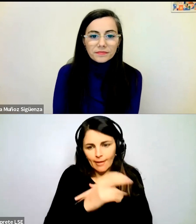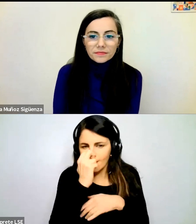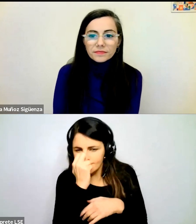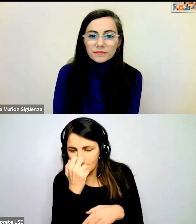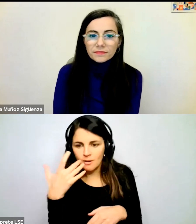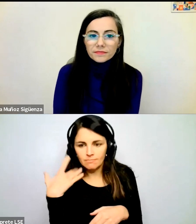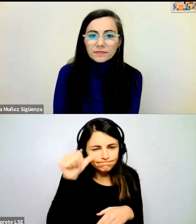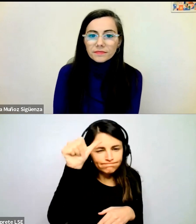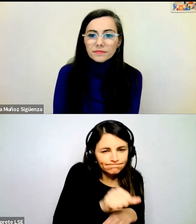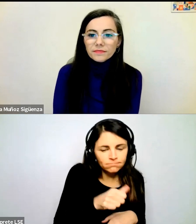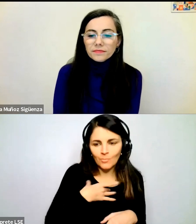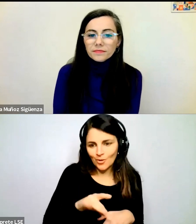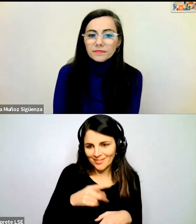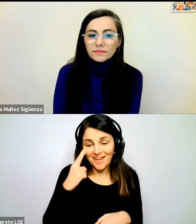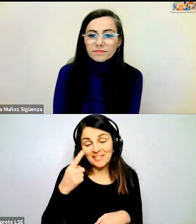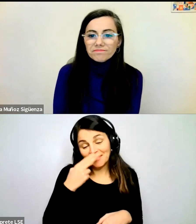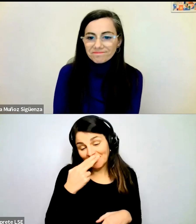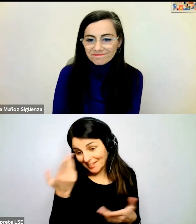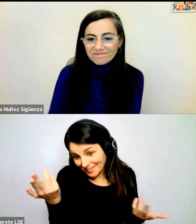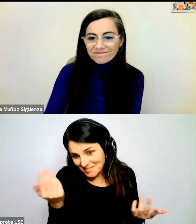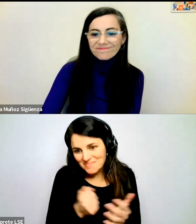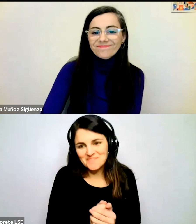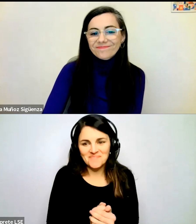observar a ver si os parece interesante.